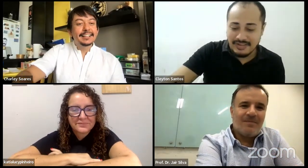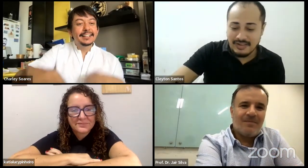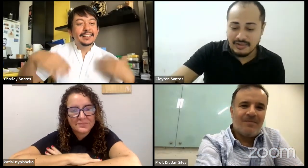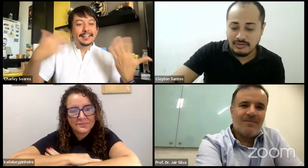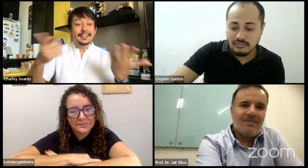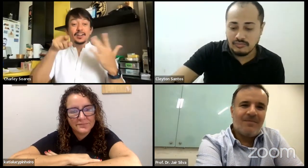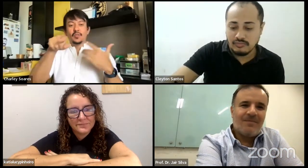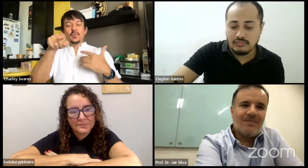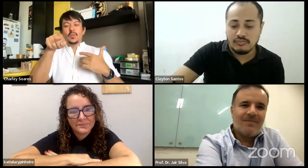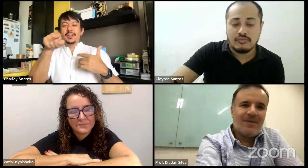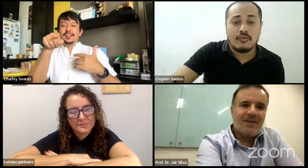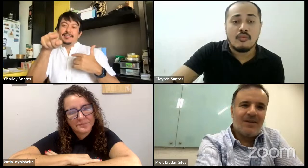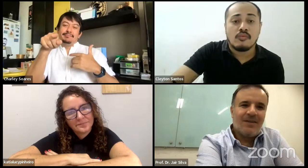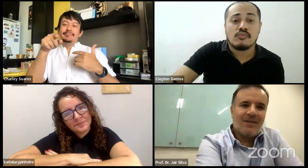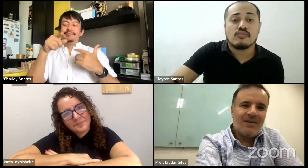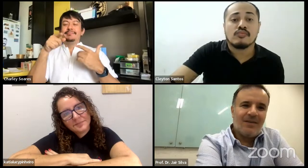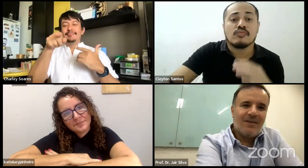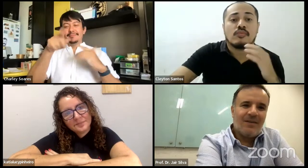chamado a atenção dele.